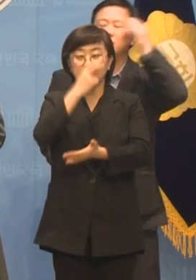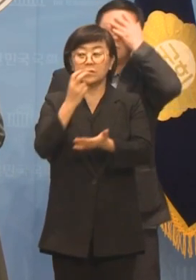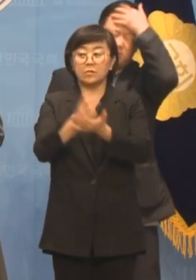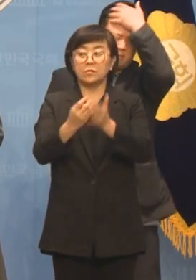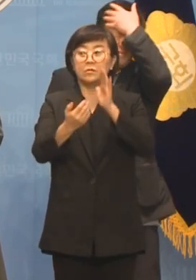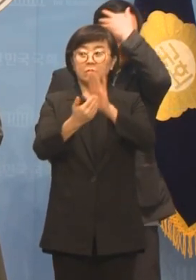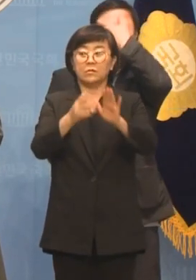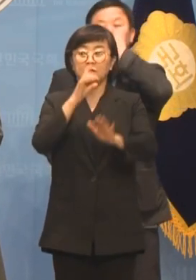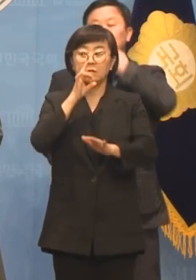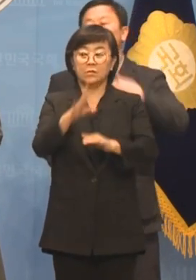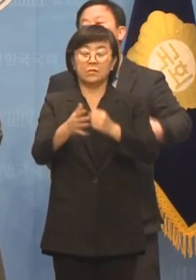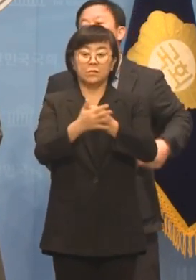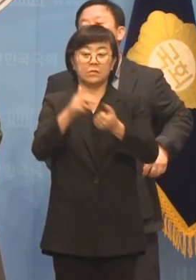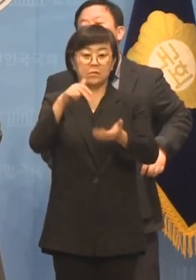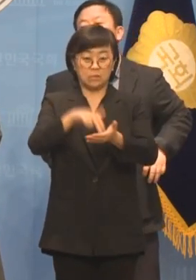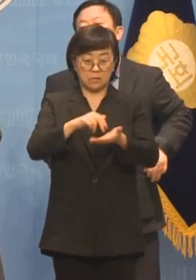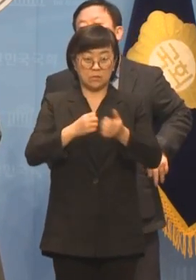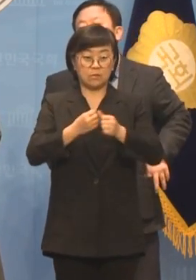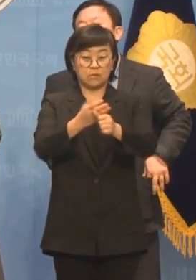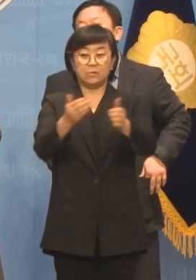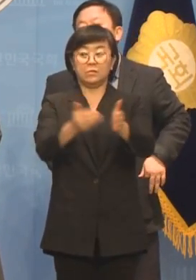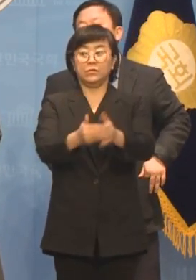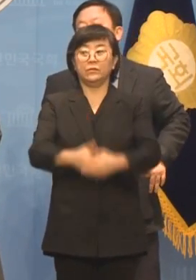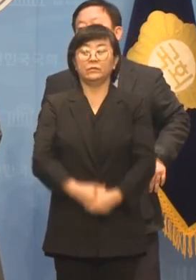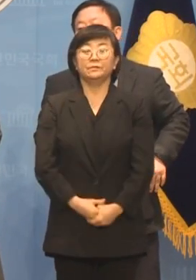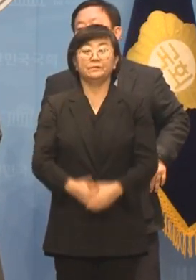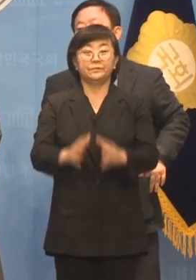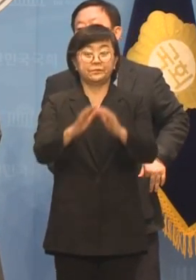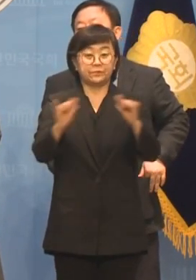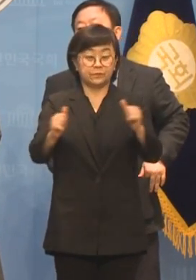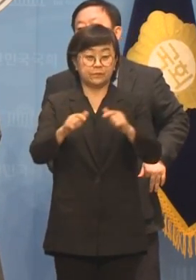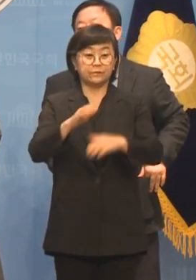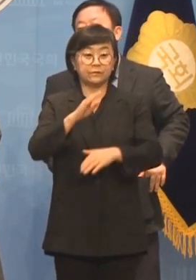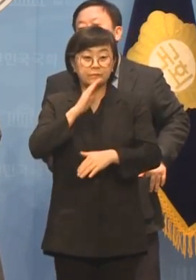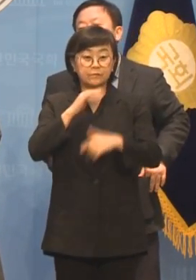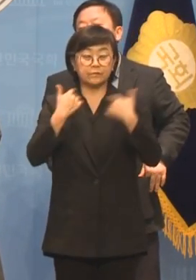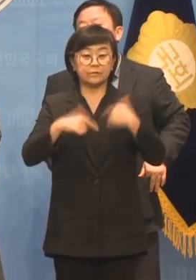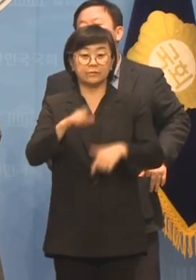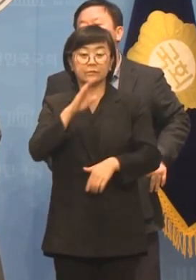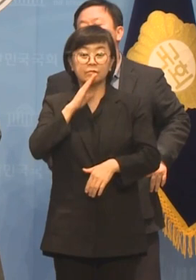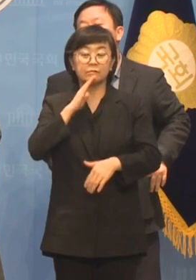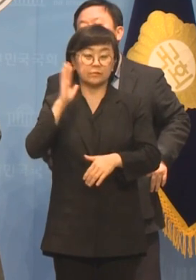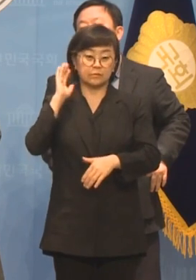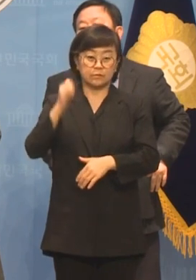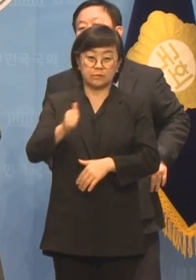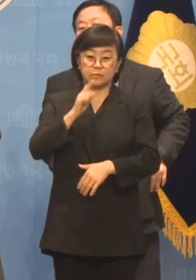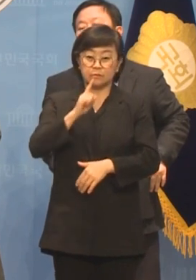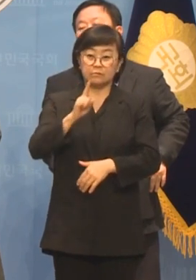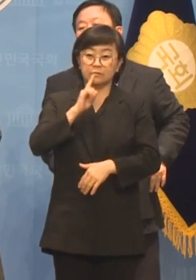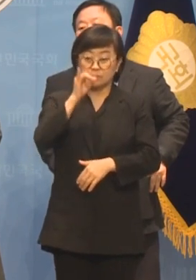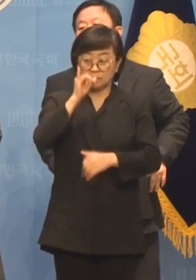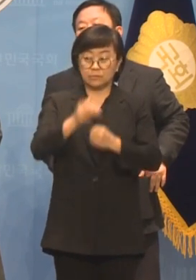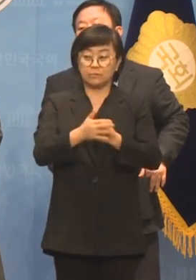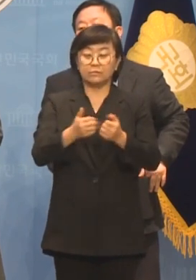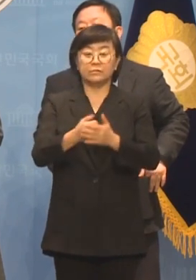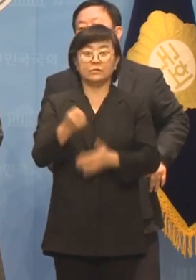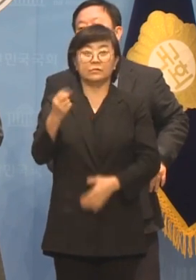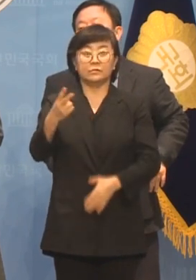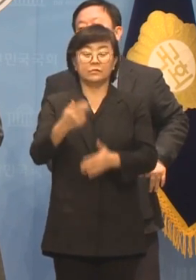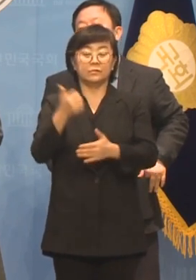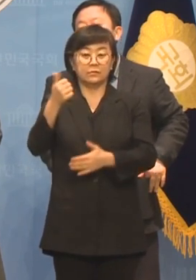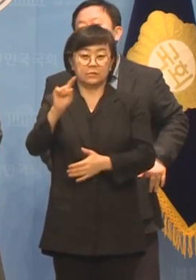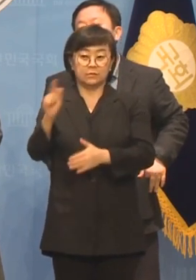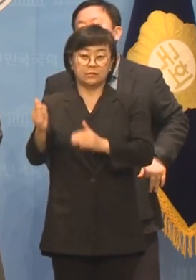된다라는 강력한 메시지를 보냈습니다. 국민이 늘 옳다고 대통령께서 얘기하지 않으셨나요? 그리고